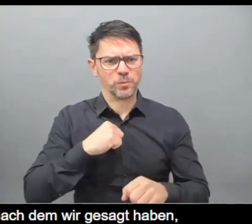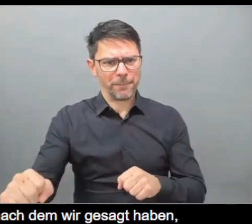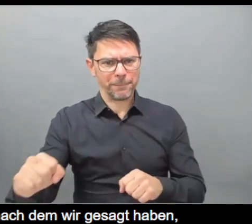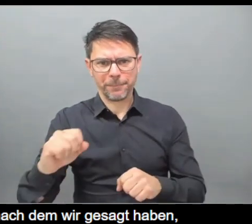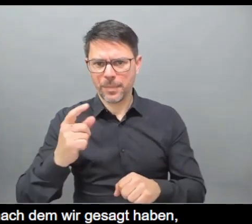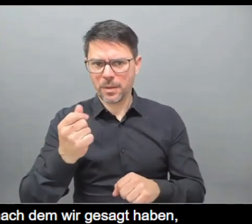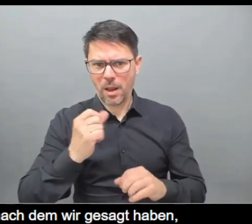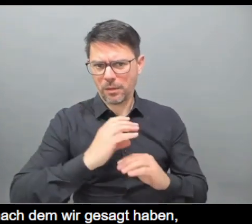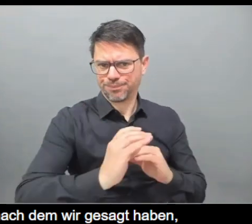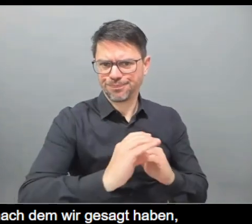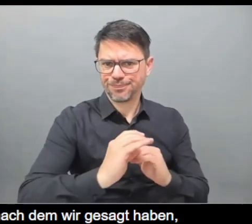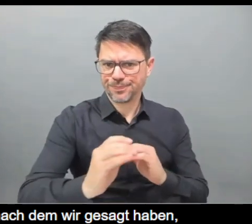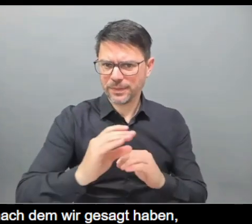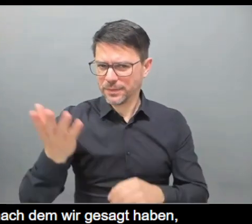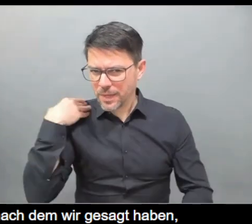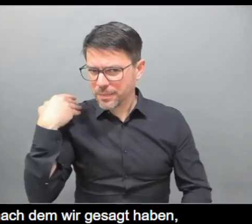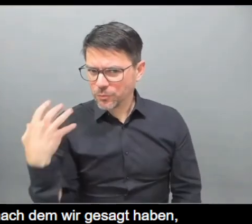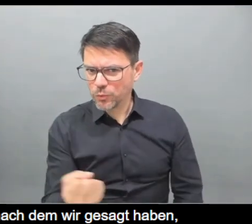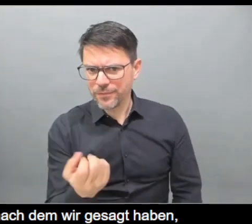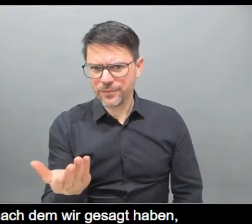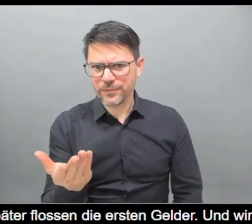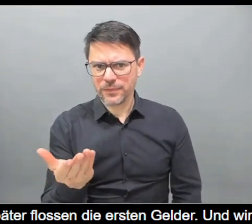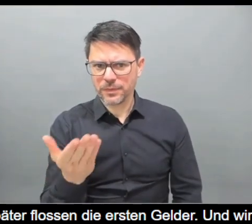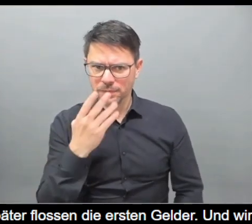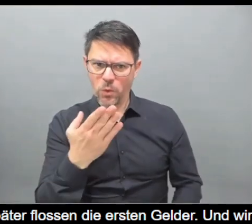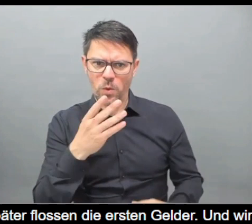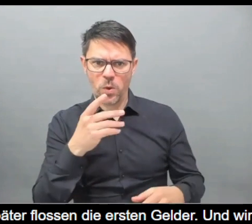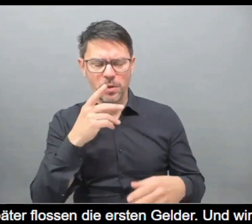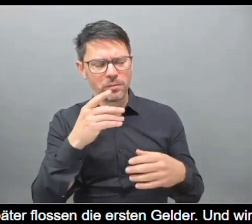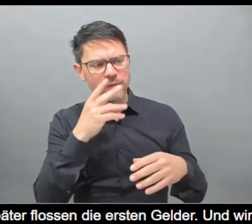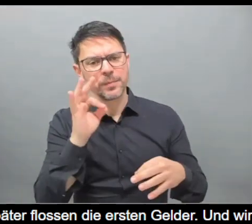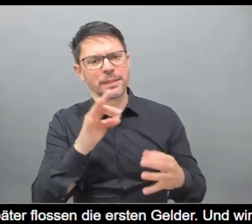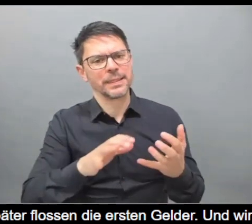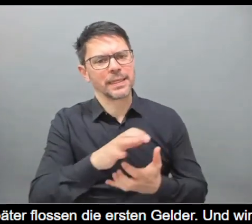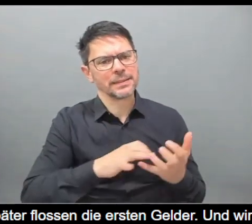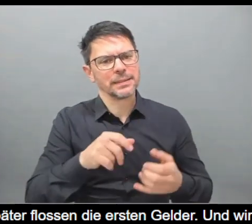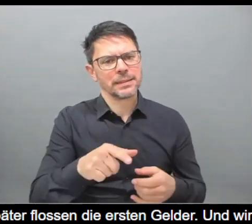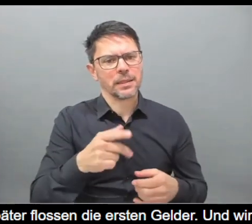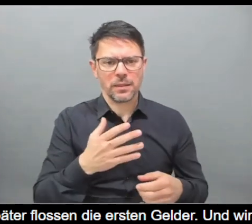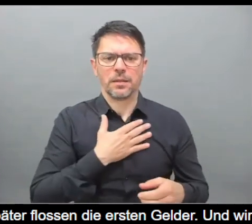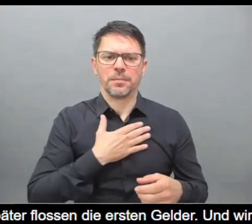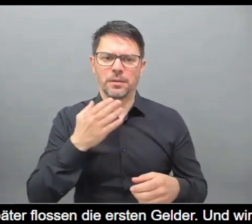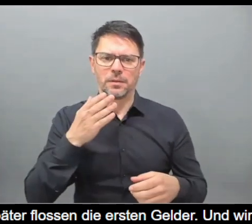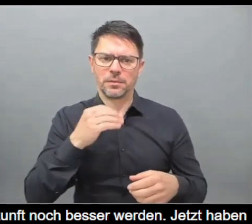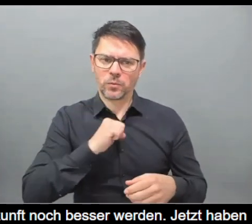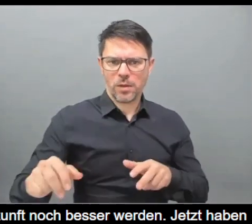Programm bis heute nicht scharf gestellt werden kann und nicht in Aussicht ist, wann es denn geht, eventuell im März. Ja, liebe Leute,